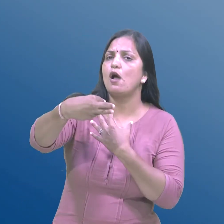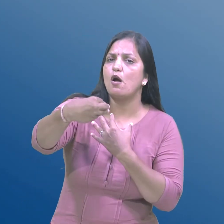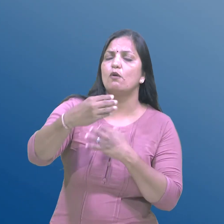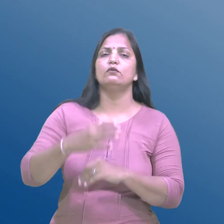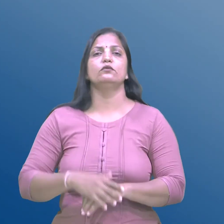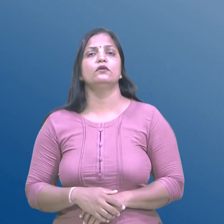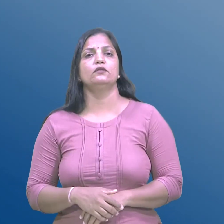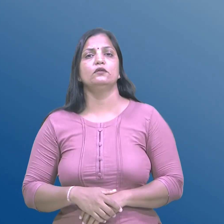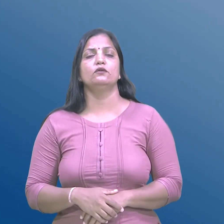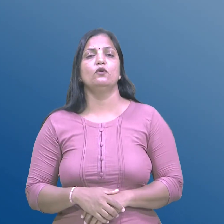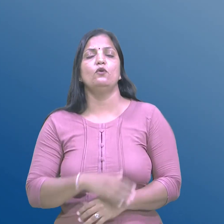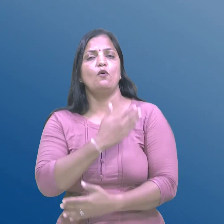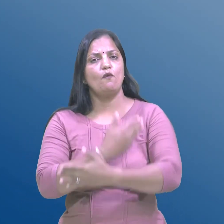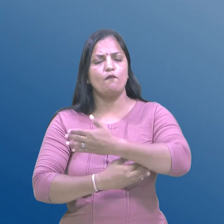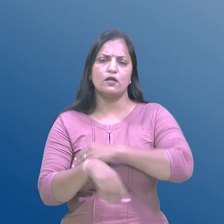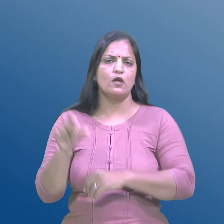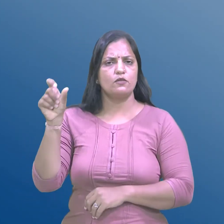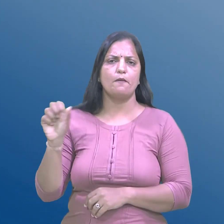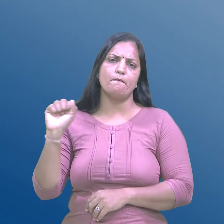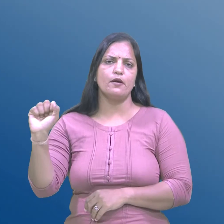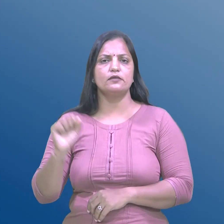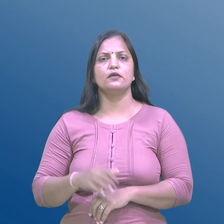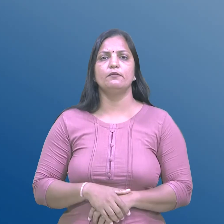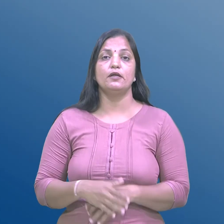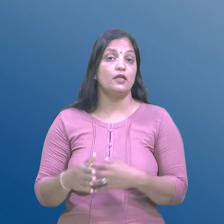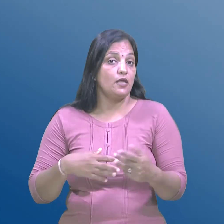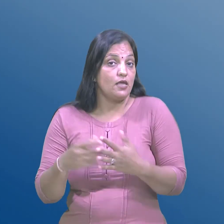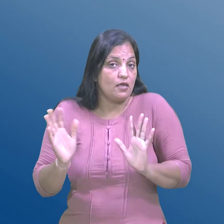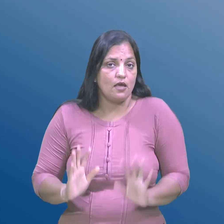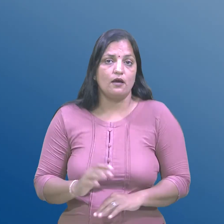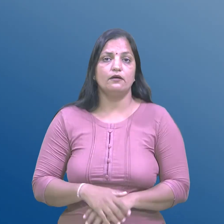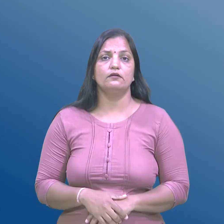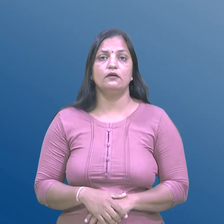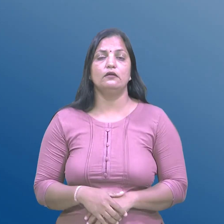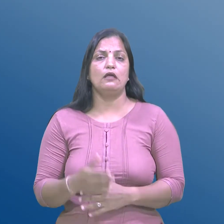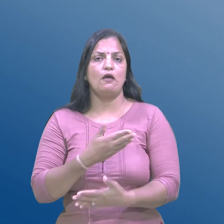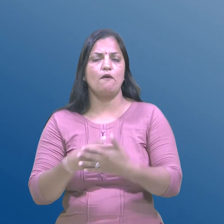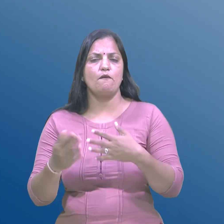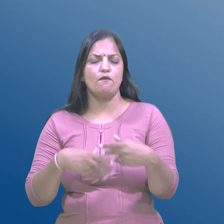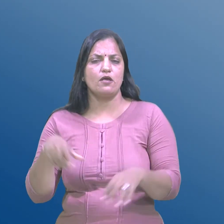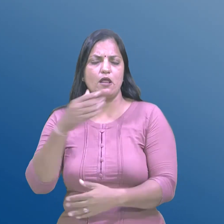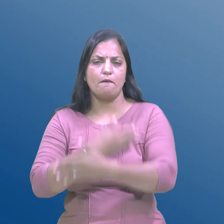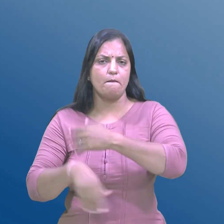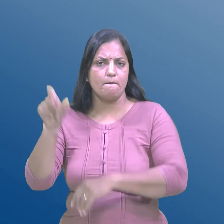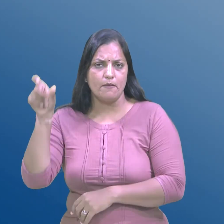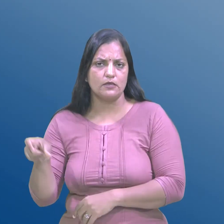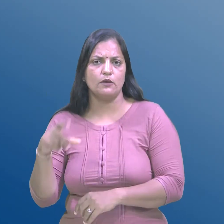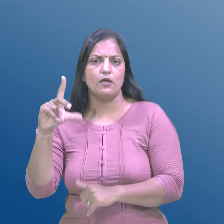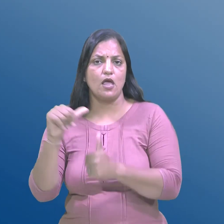વિકલાંગતા ધરાવતી વ્યક્તિઓ માટે અથવા એવા વિકલાંગો જેમને કાનૂની અધિકારોનો ઉપયોગ કરવા